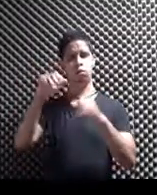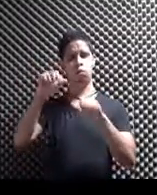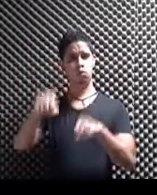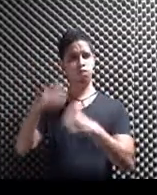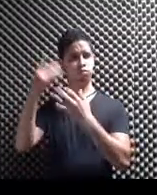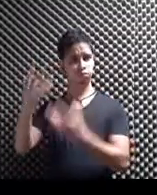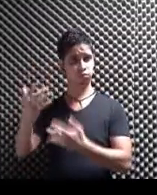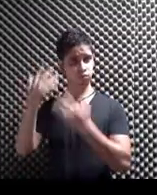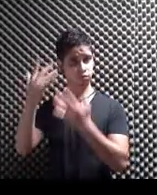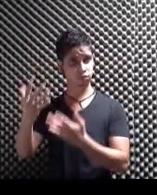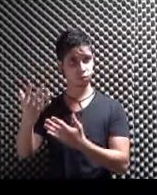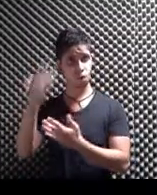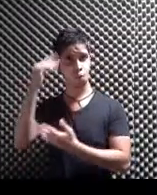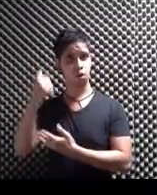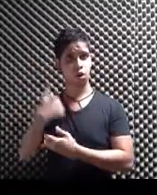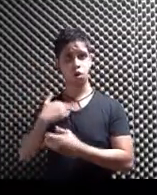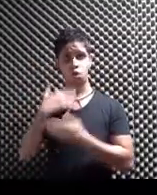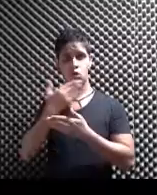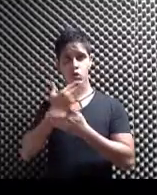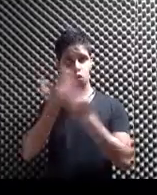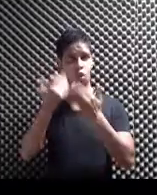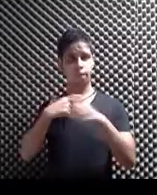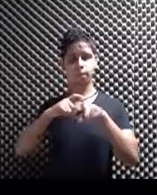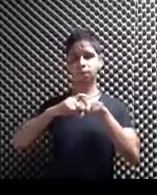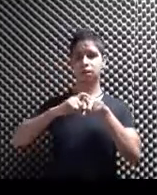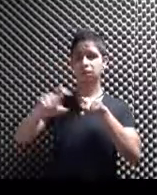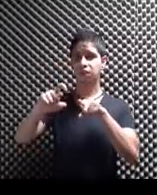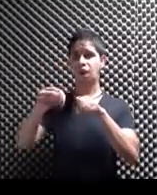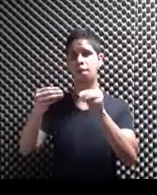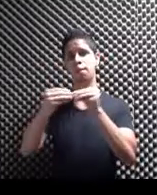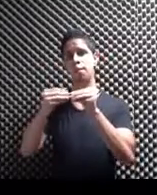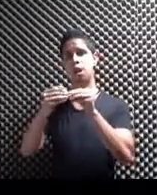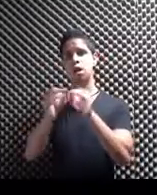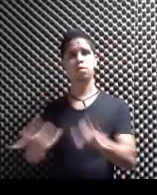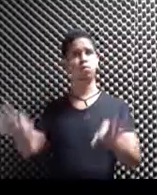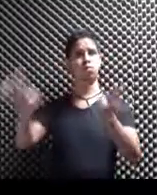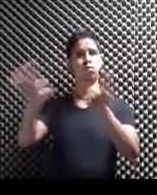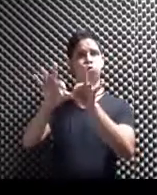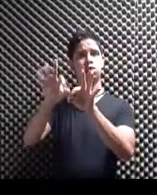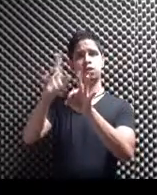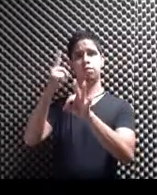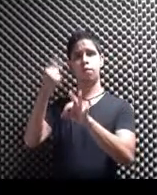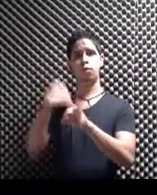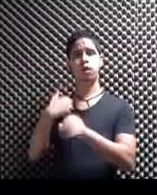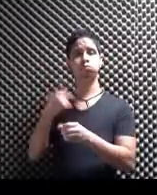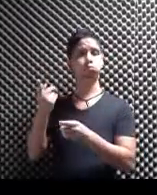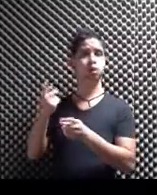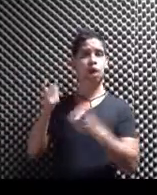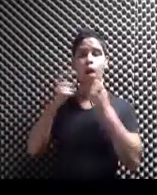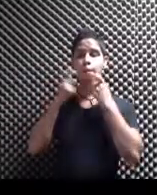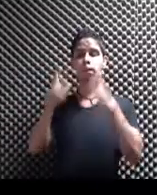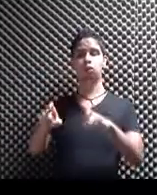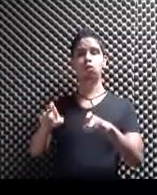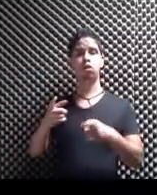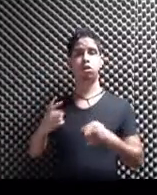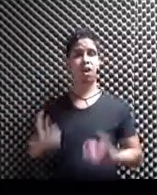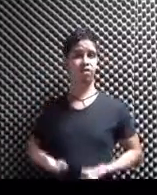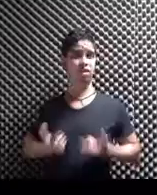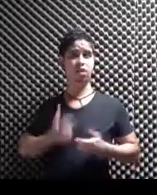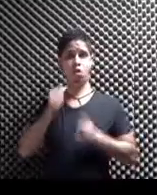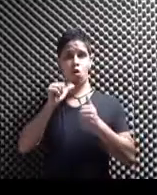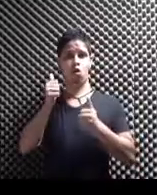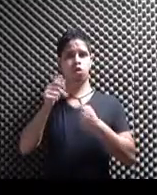ningún mensaje de texto es tan importante como para poner en peligro nuestra vida o la vida de los demás. Definitivo.